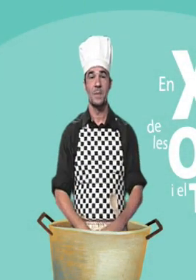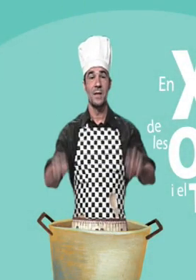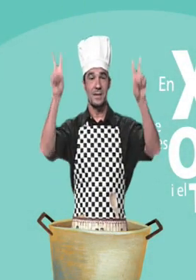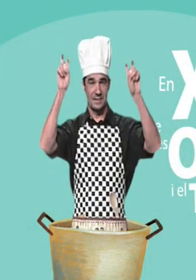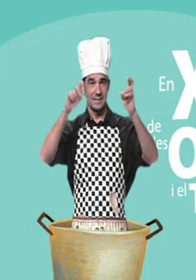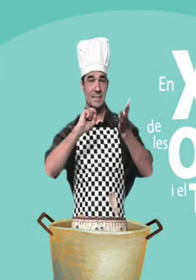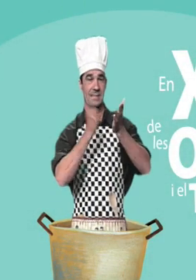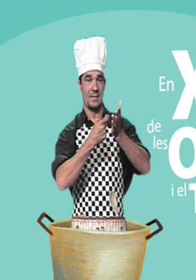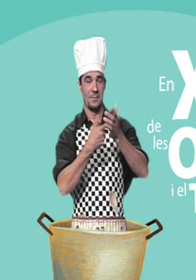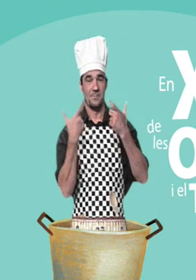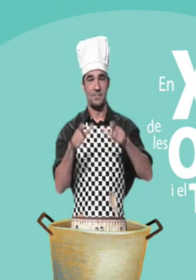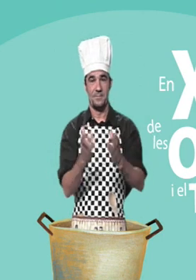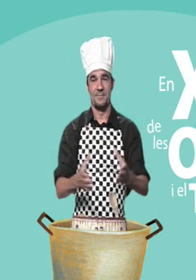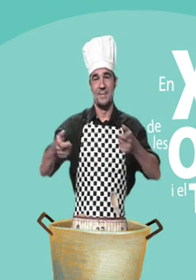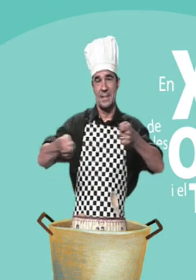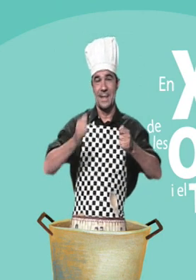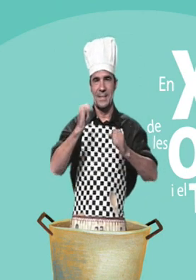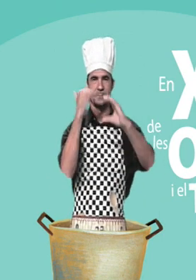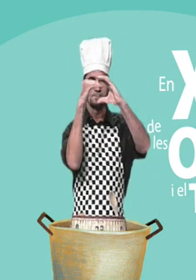En Xim de les olles i el tiramisú.